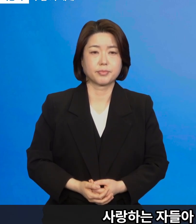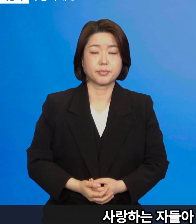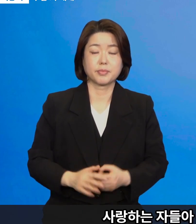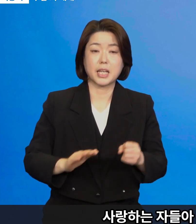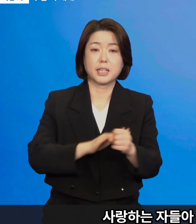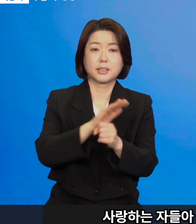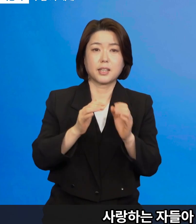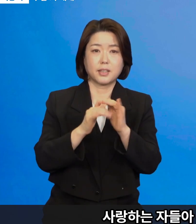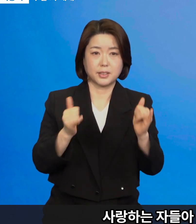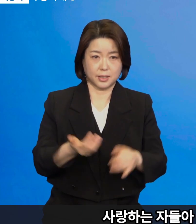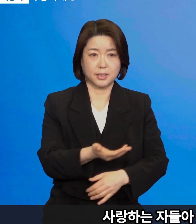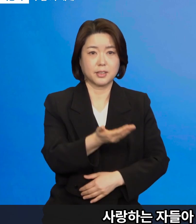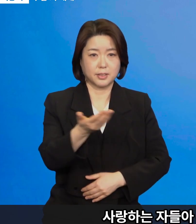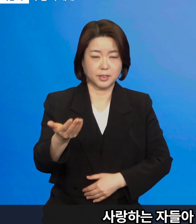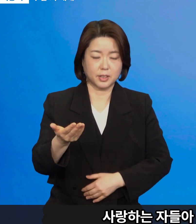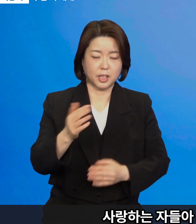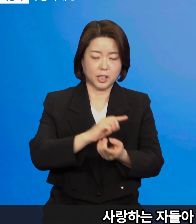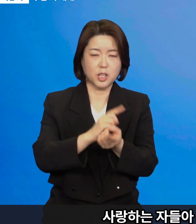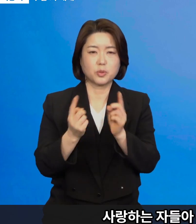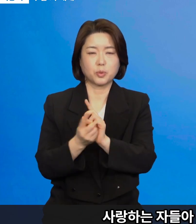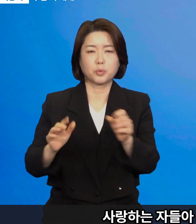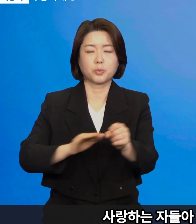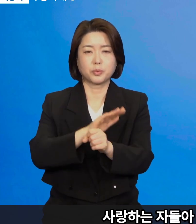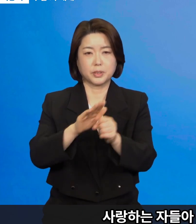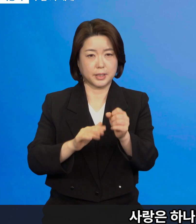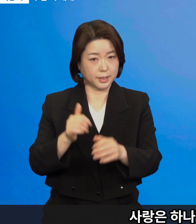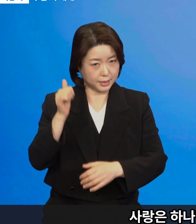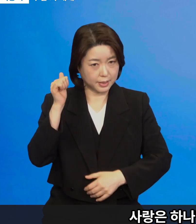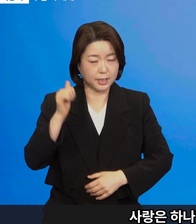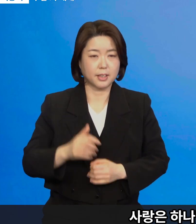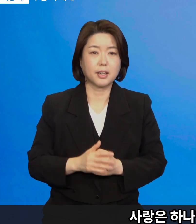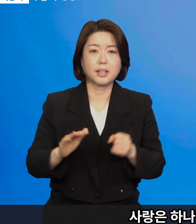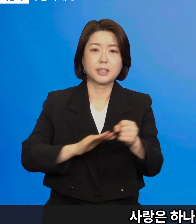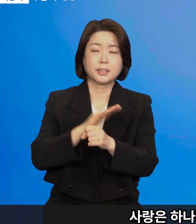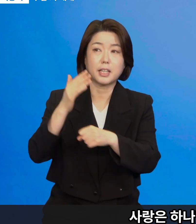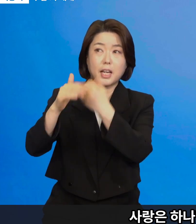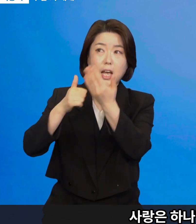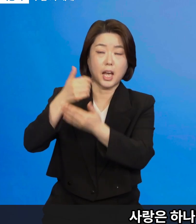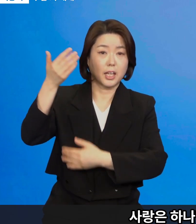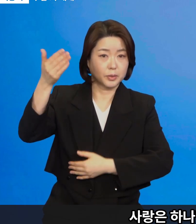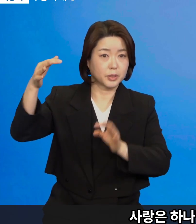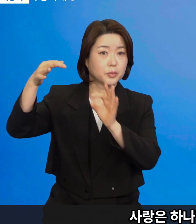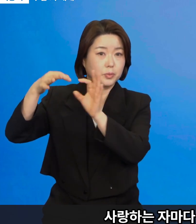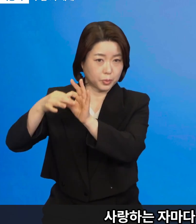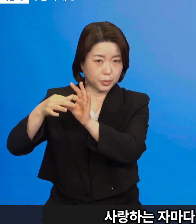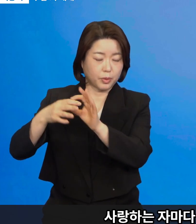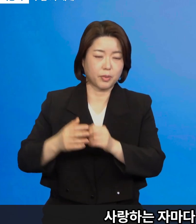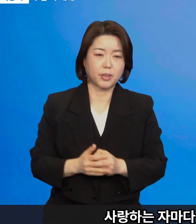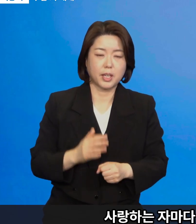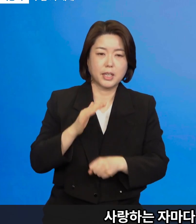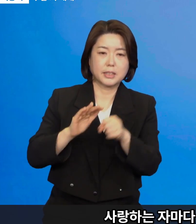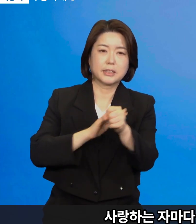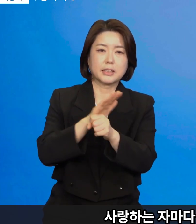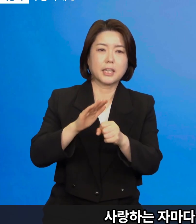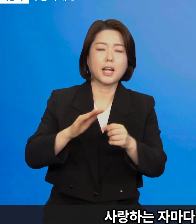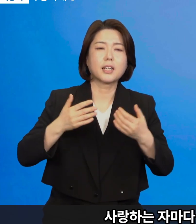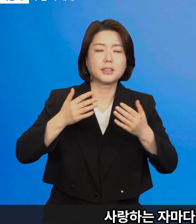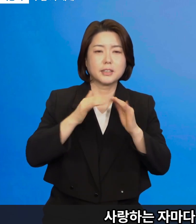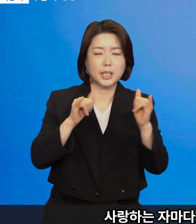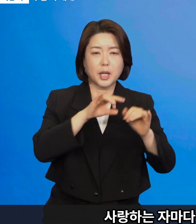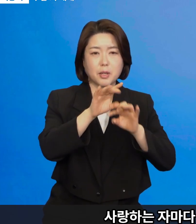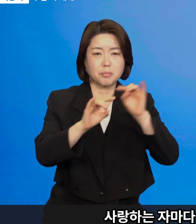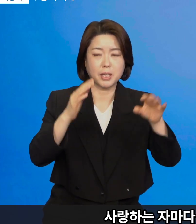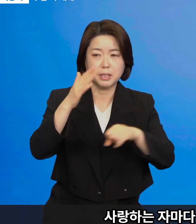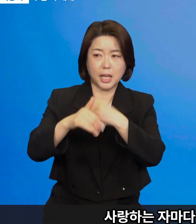사랑하는 자들아, 우리가 서로 사랑하자. 사랑은 하나님께 속한 것이니 사랑하는 자마다